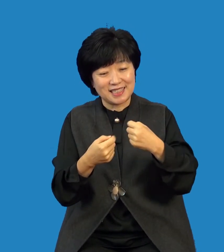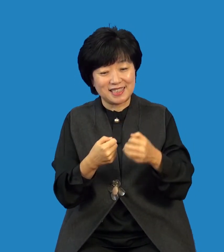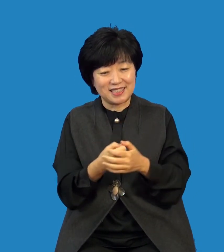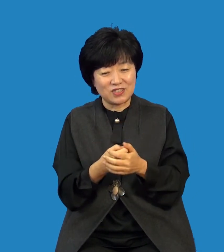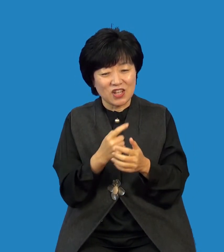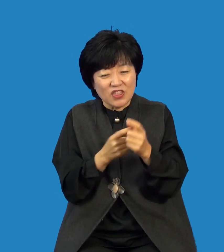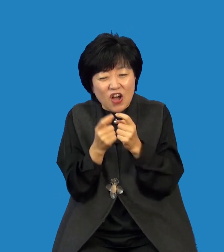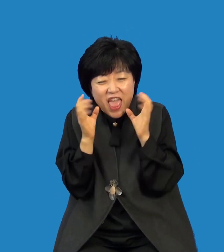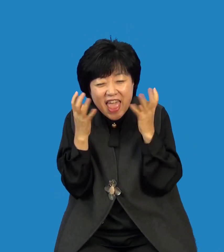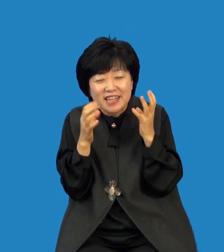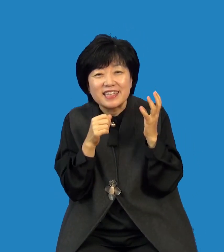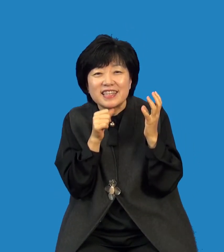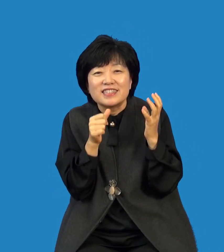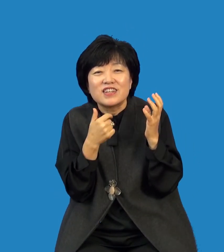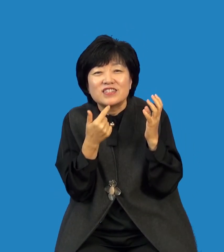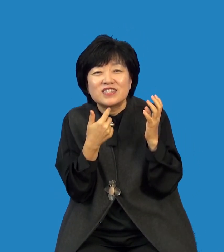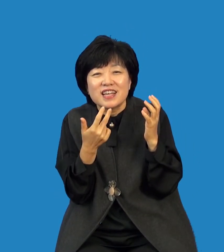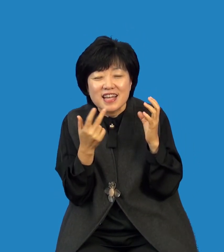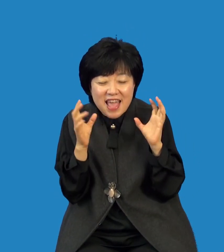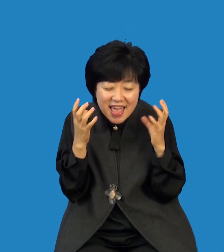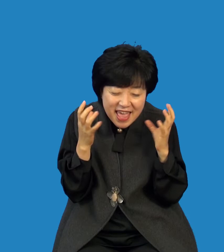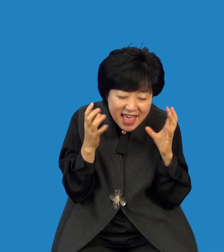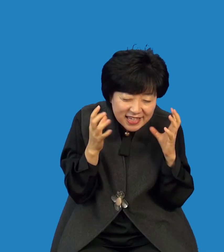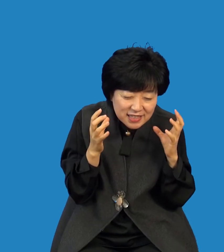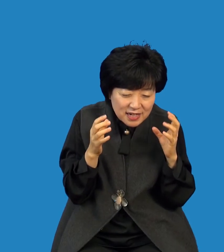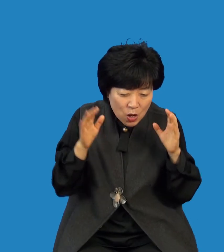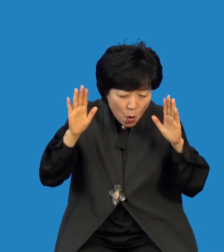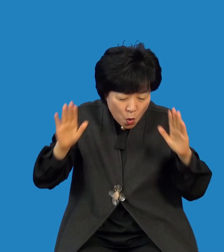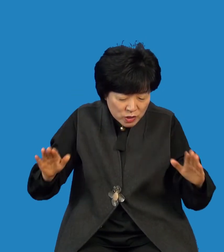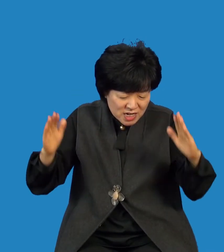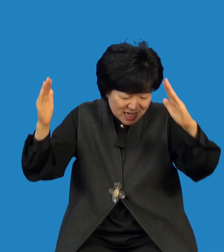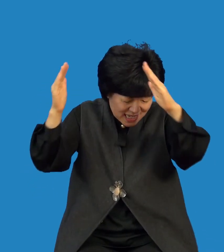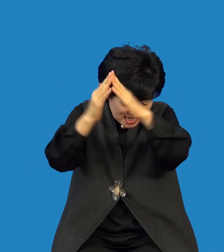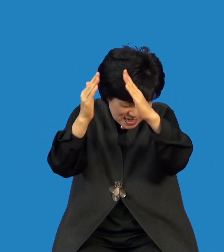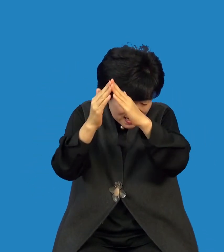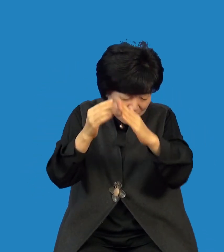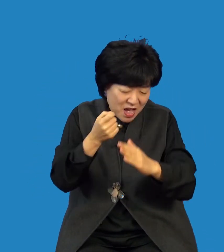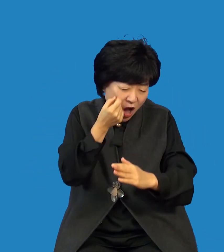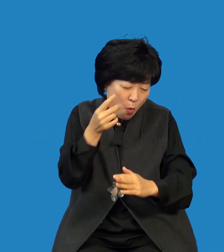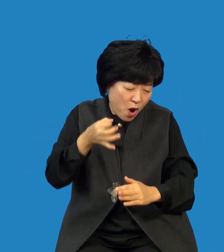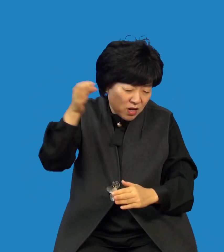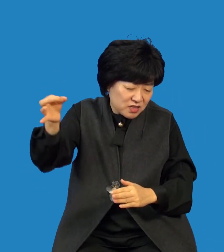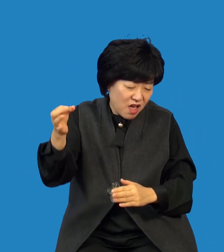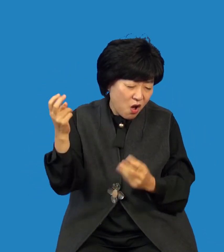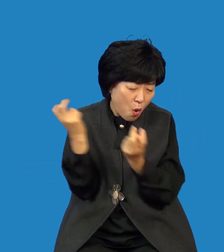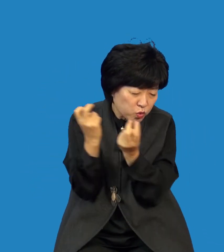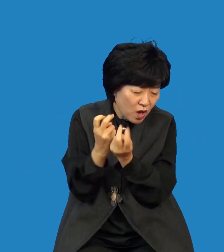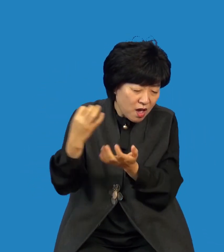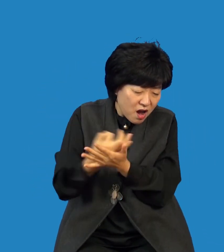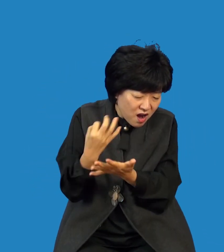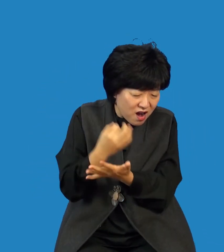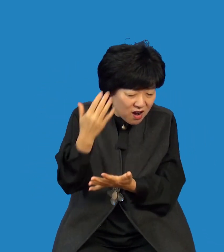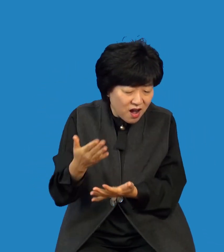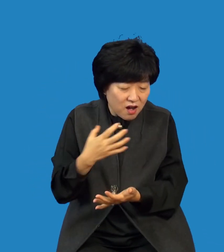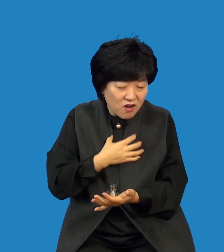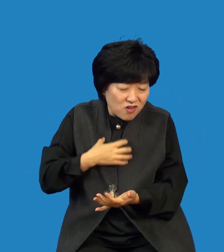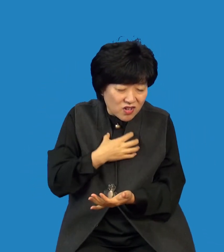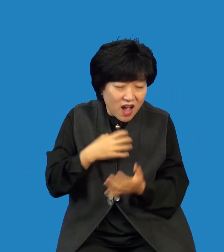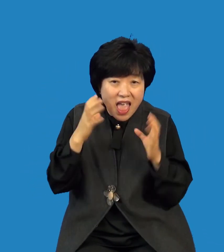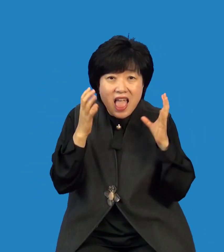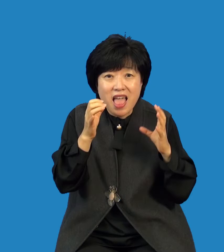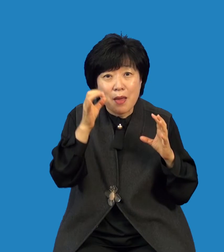어린 아이들이 이번 달 집세를 어떻게 내지 이거 걱정하는 아이 보셨어요 혹시? 이번 달 집세를 어떻게 내지 이거